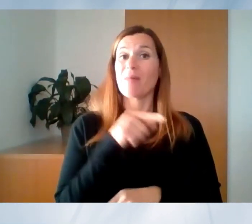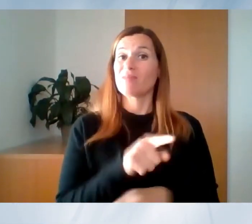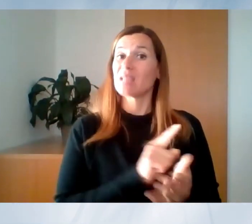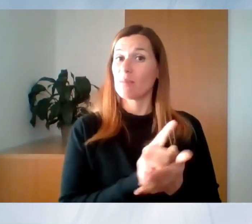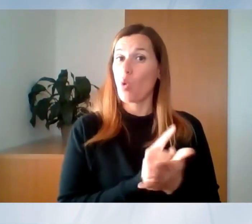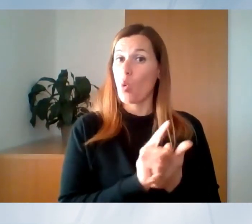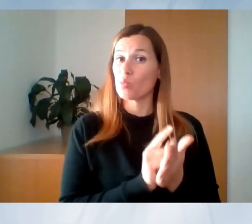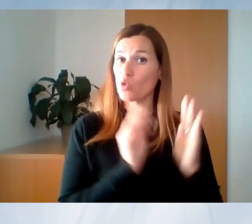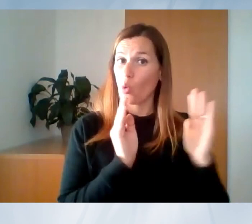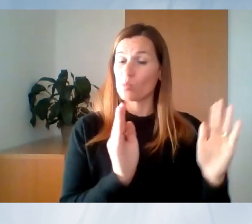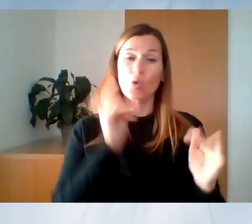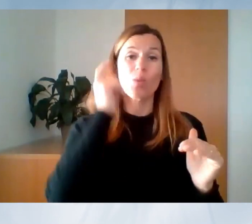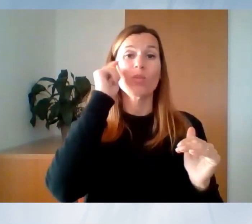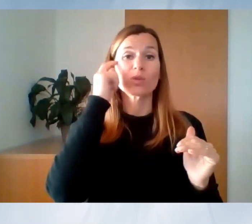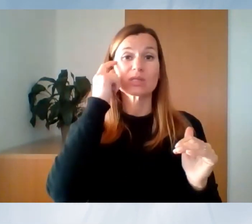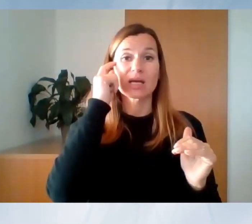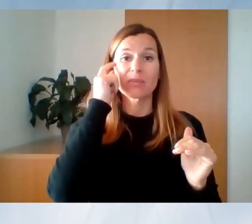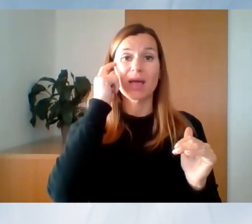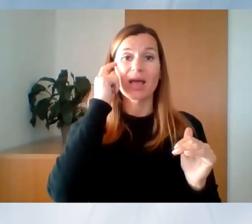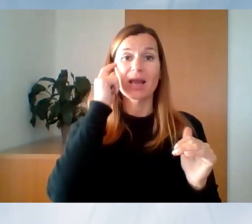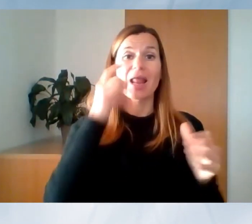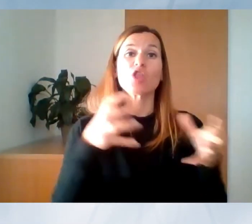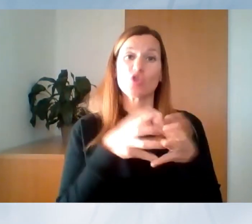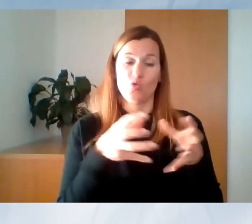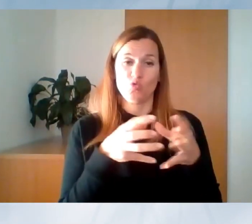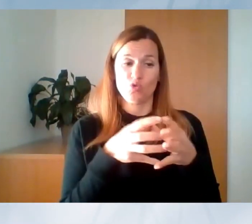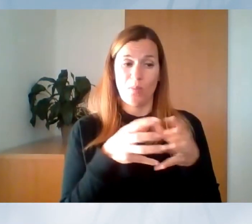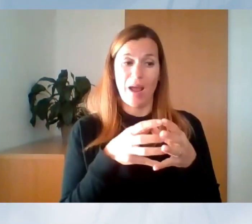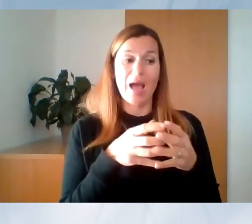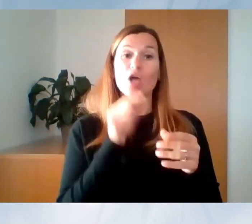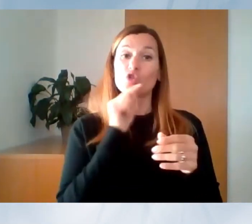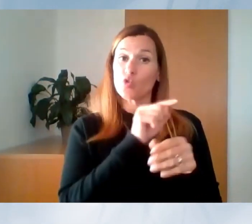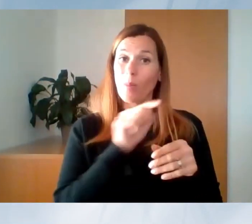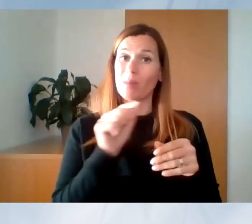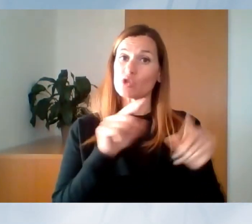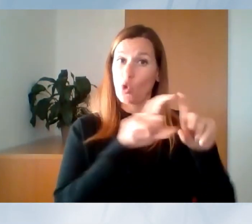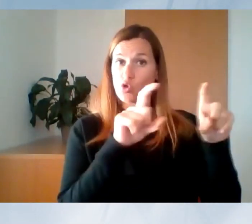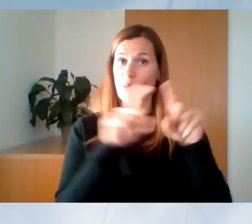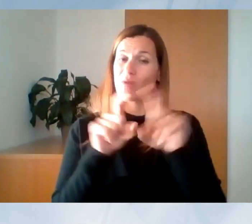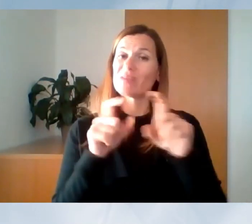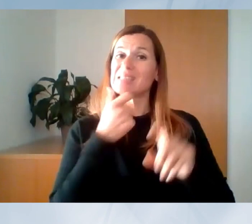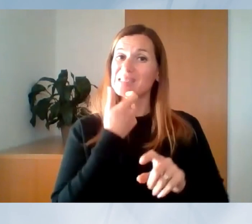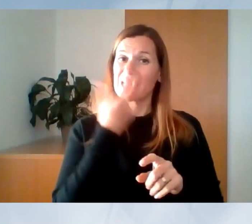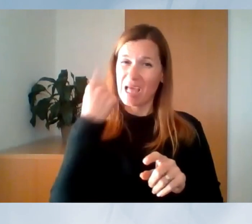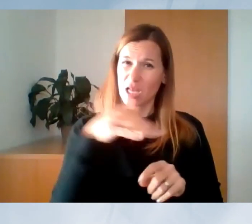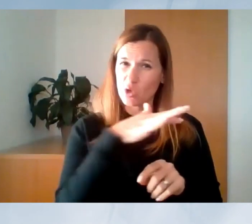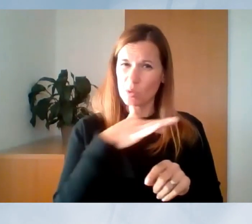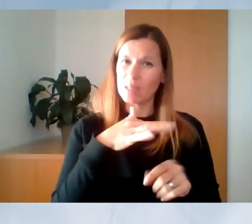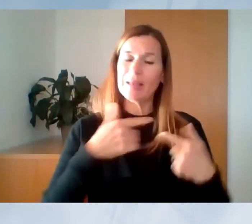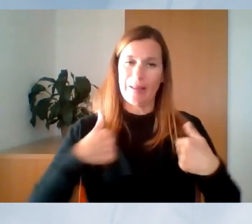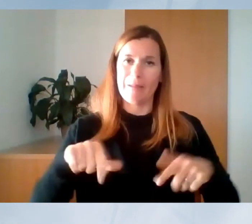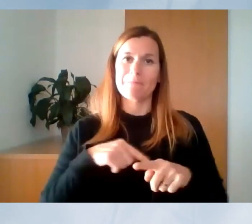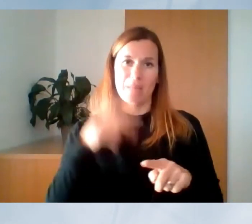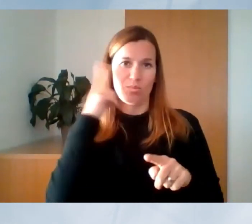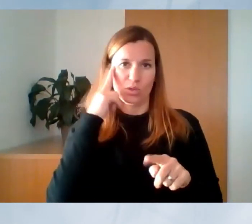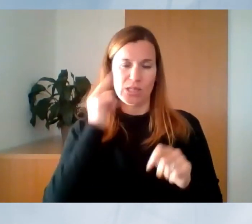je pa v tem obdobju poskrbela pa družba. To so pa ti domovi za stare ljudi,